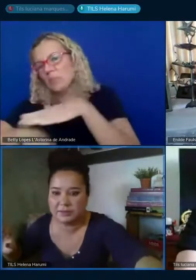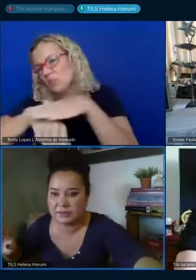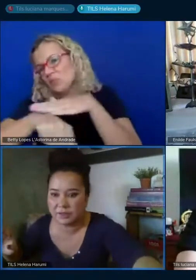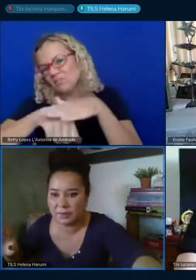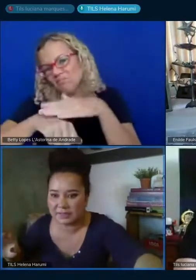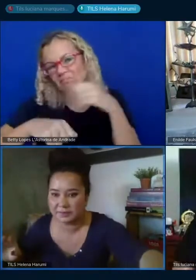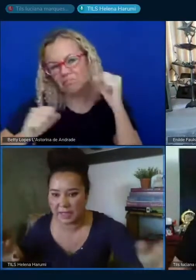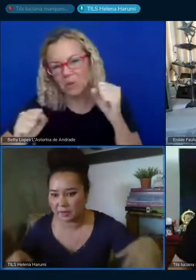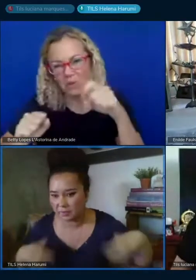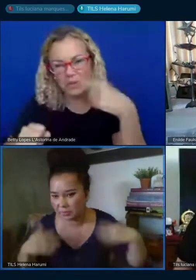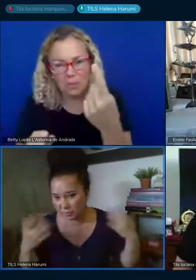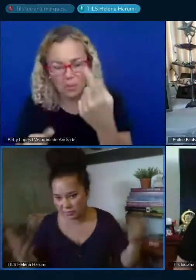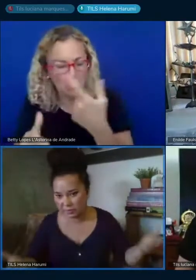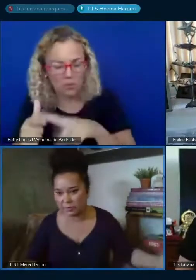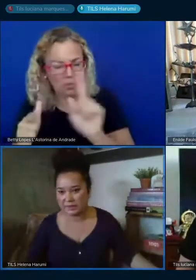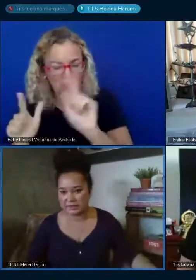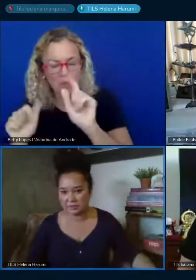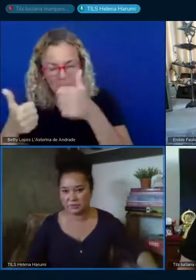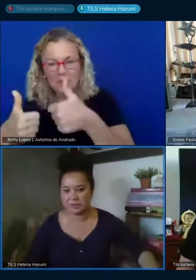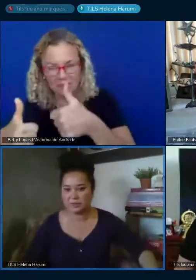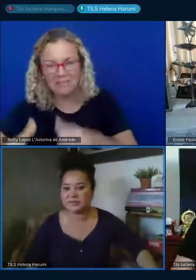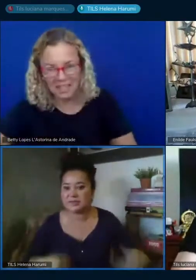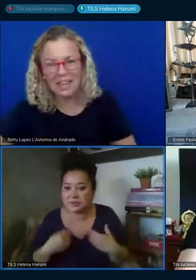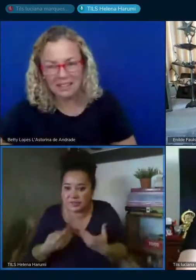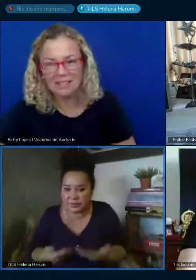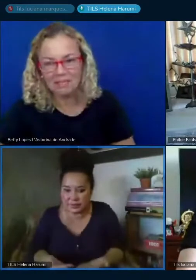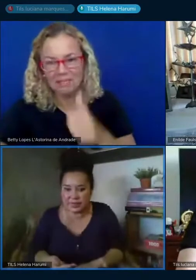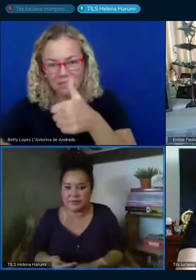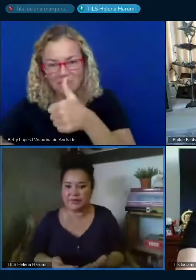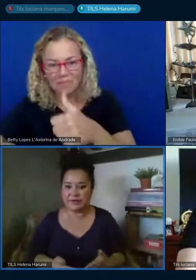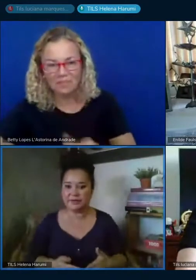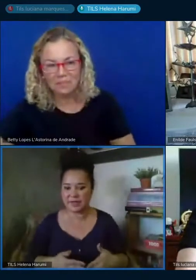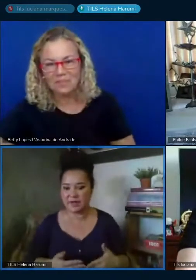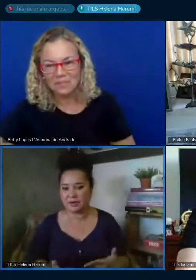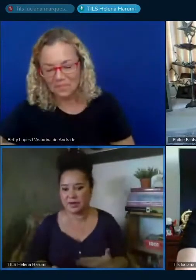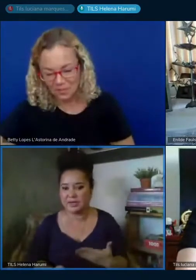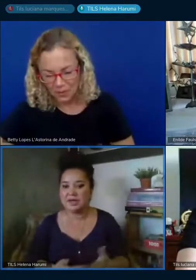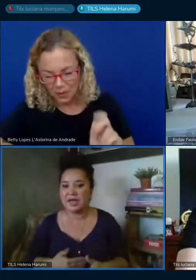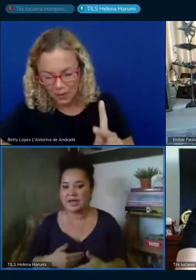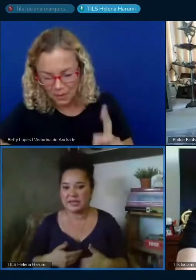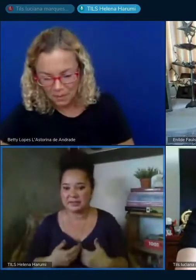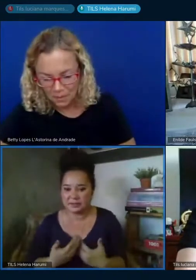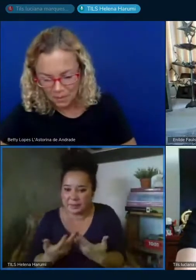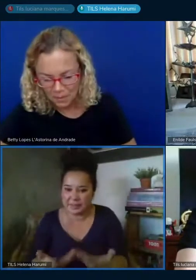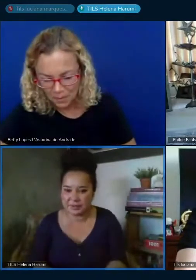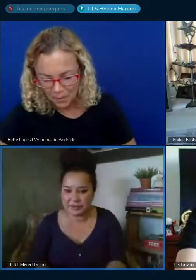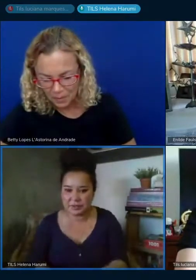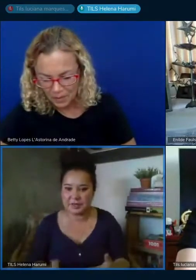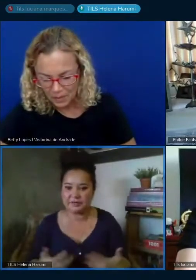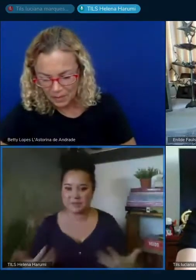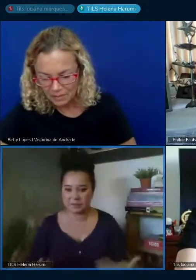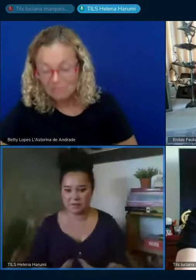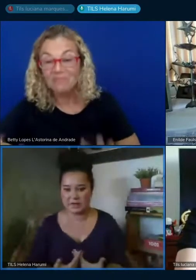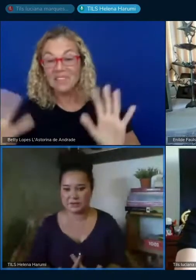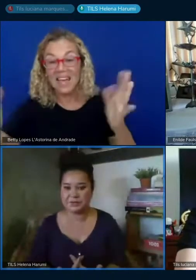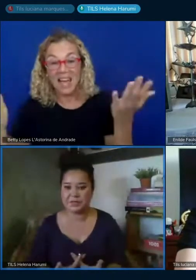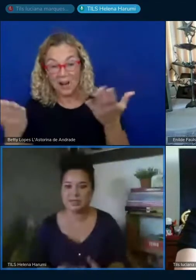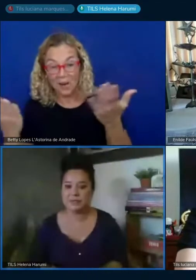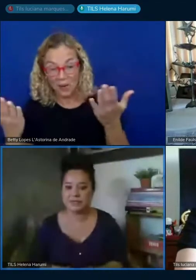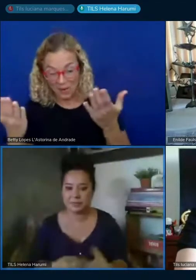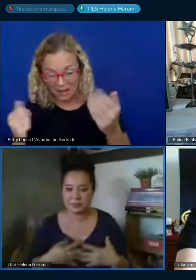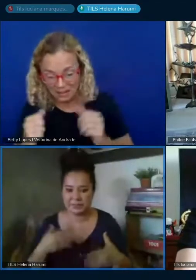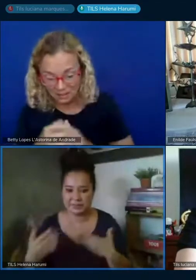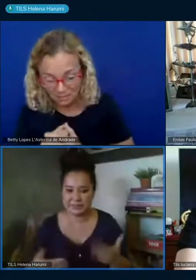Bom, tá certo, então, mas com certeza, todas as sugestões que eu tenho feito até agora são apenas sugestões para que você converse com